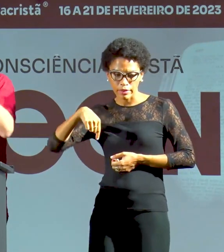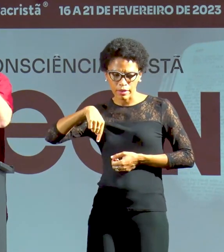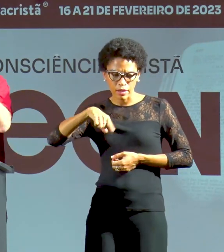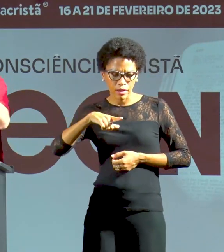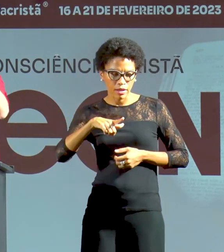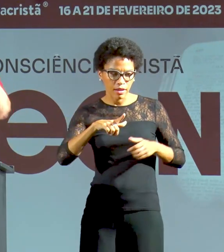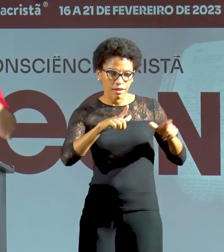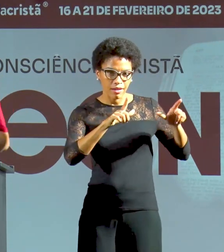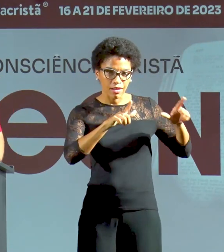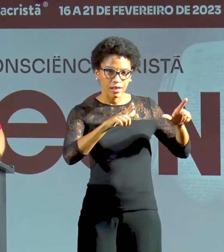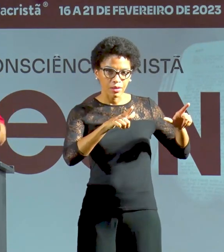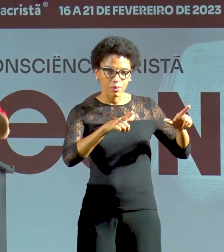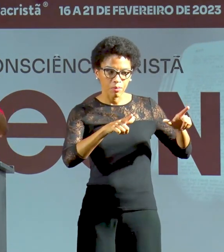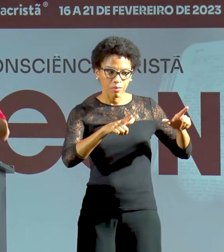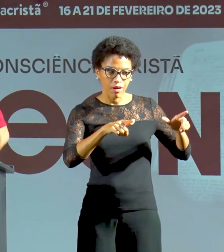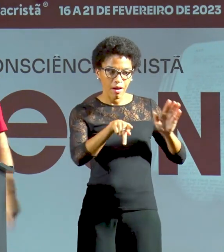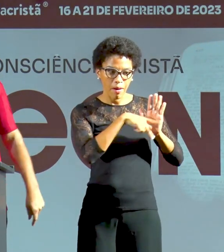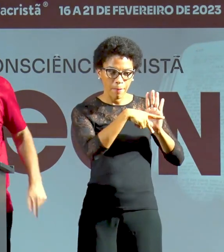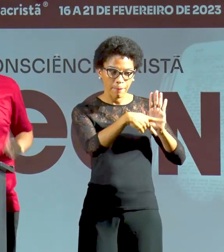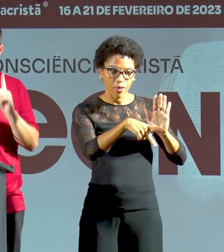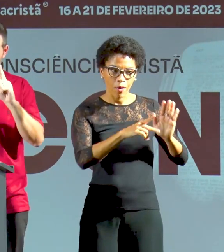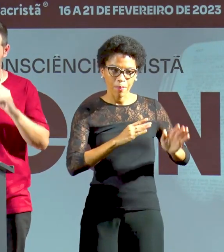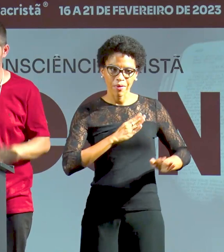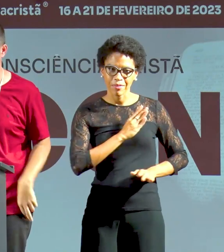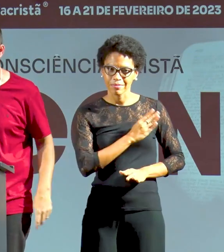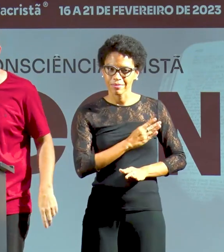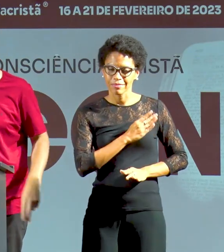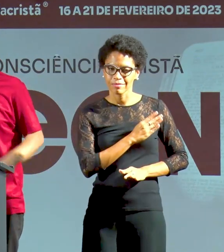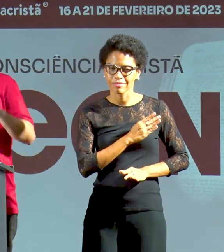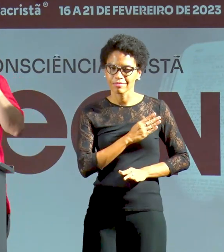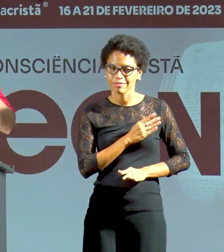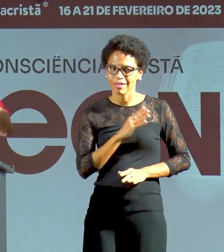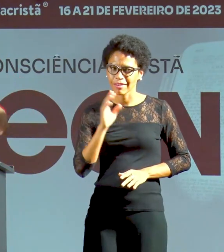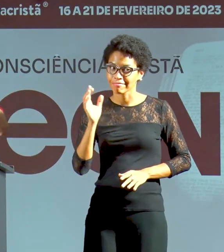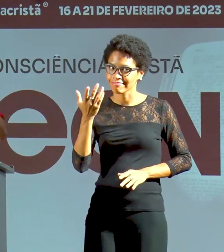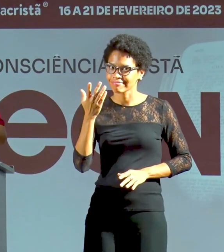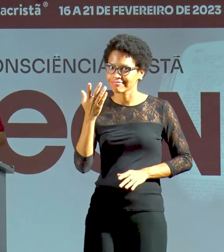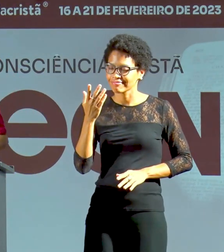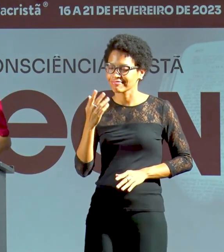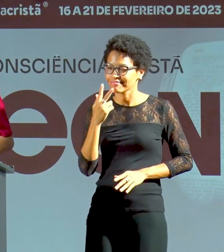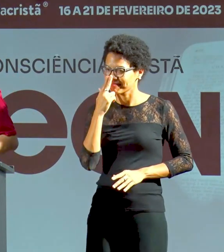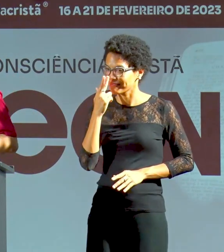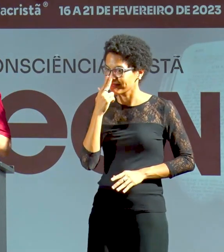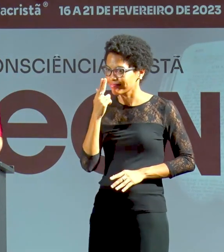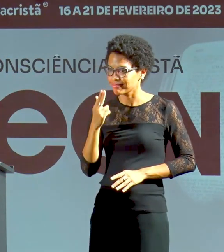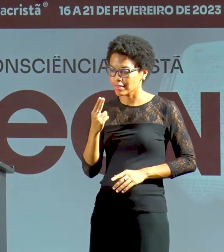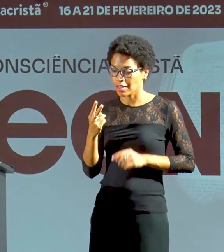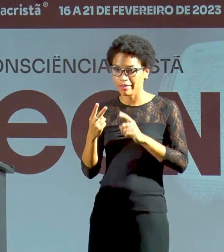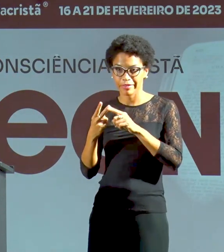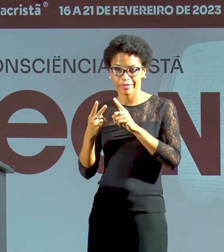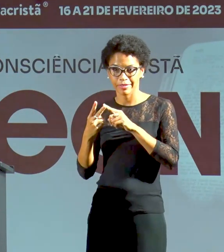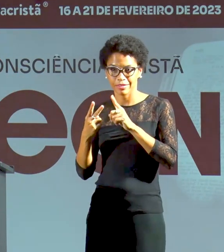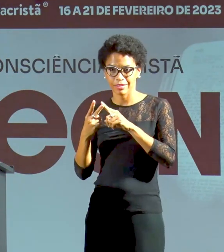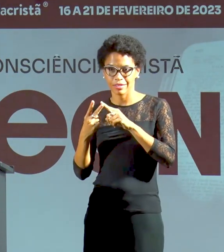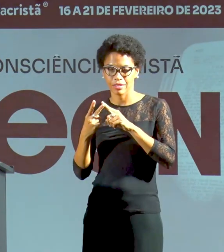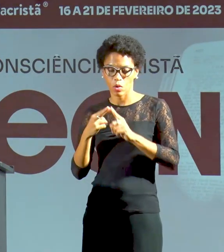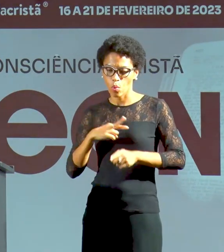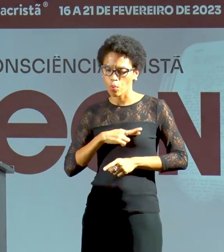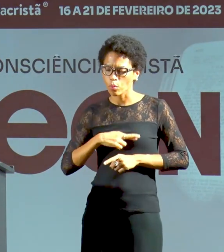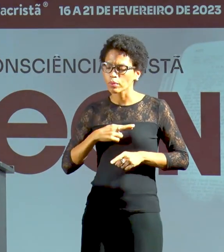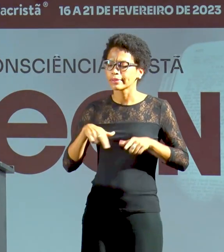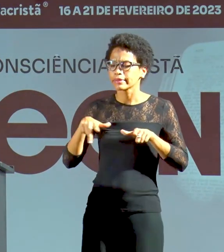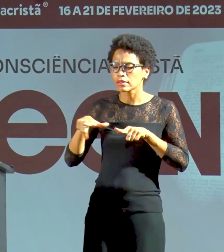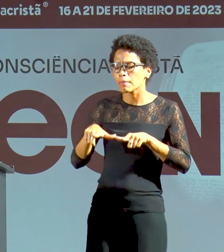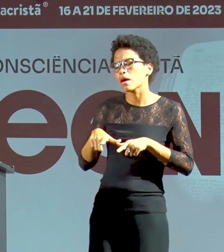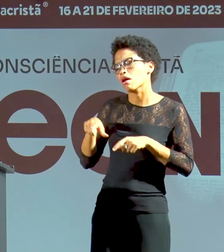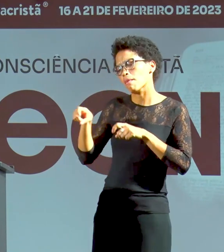quem boas primeira coincidência segunda parente coincidência Rute está trabalhando